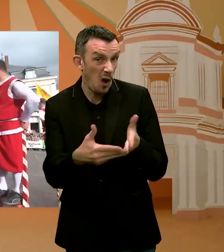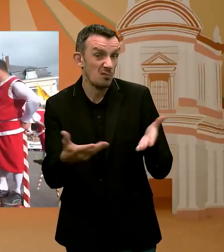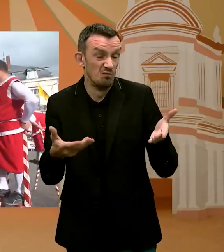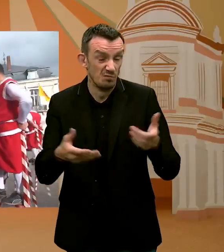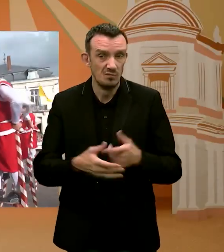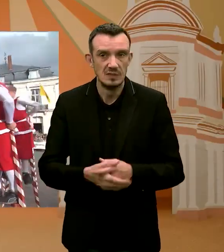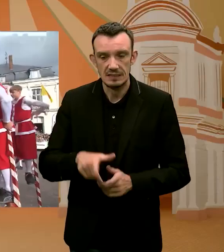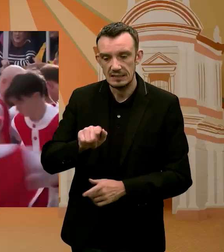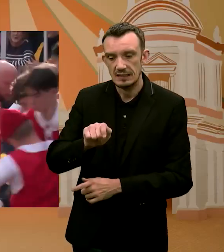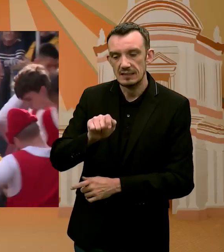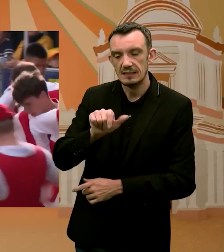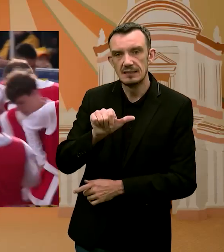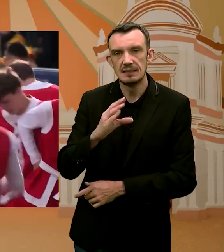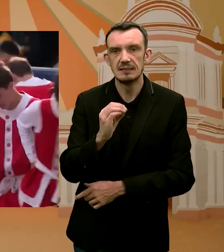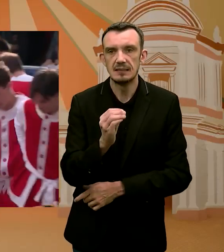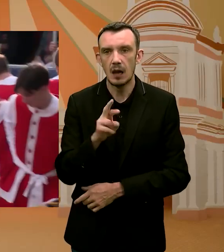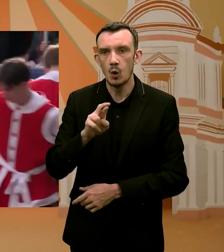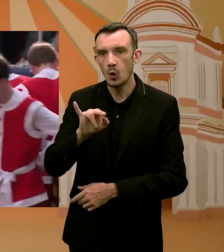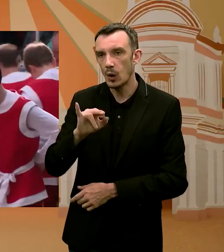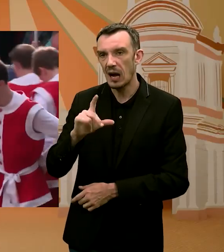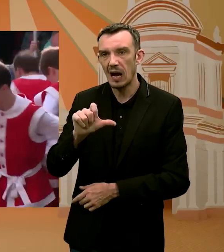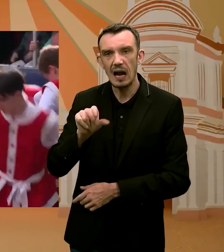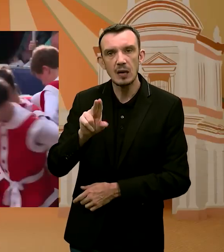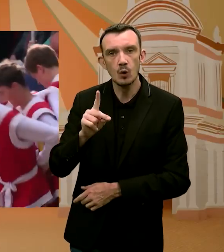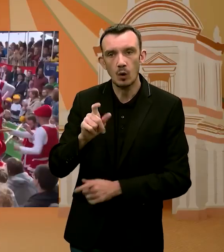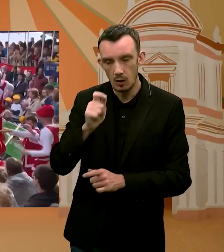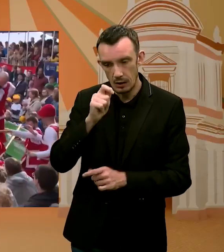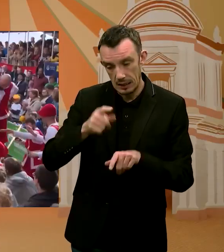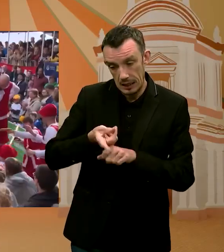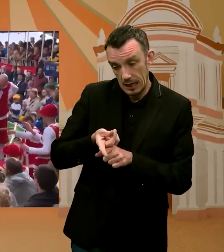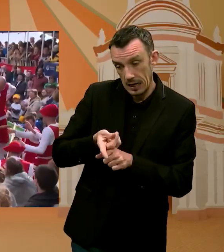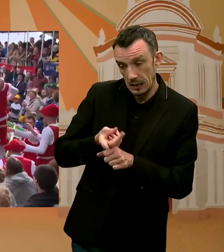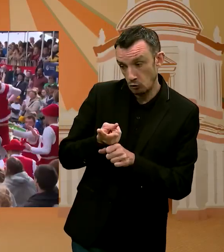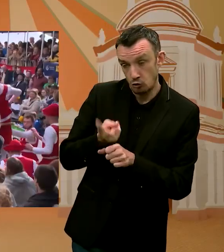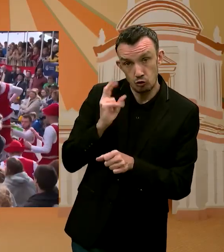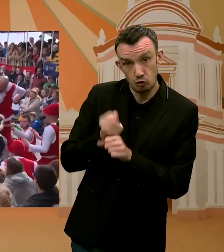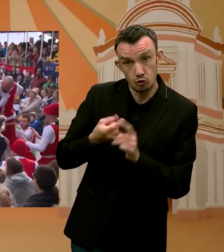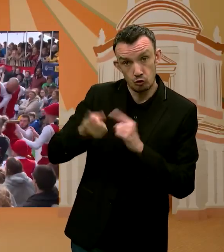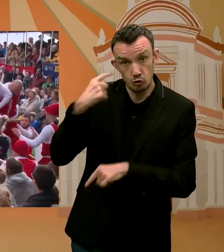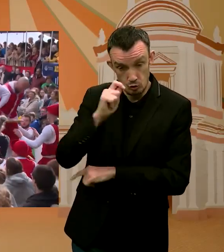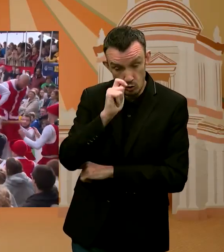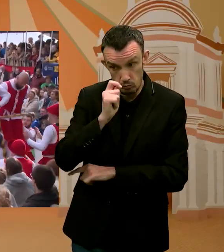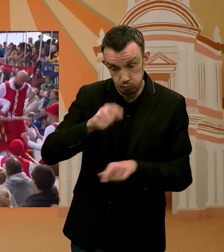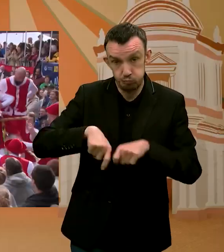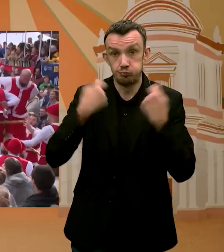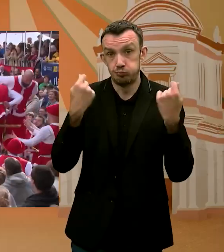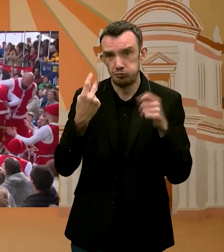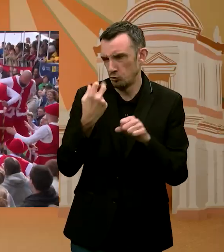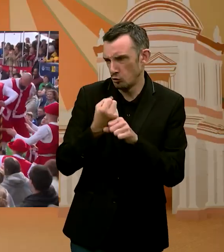Rigaud, il a commencé il y a 2 ans, je pense. Oui, vraiment, c'est incroyable. 2 ou 3 ans, je pense, mais un tel niveau